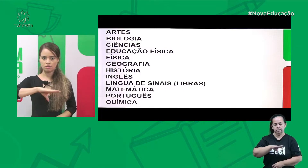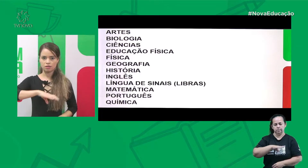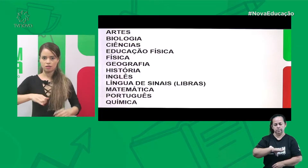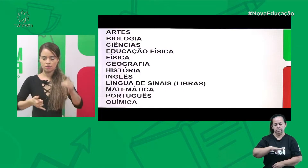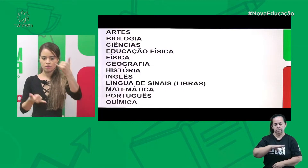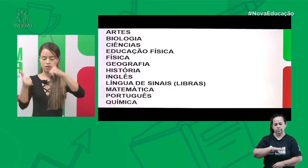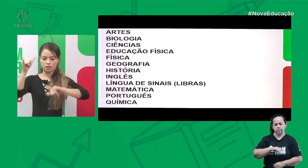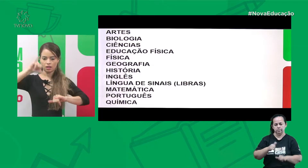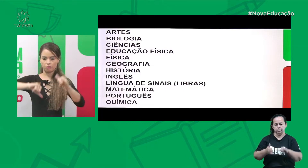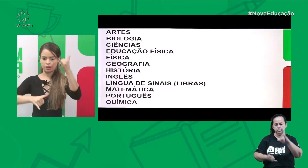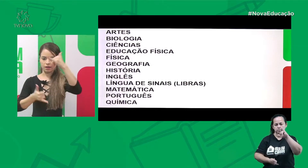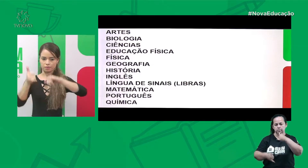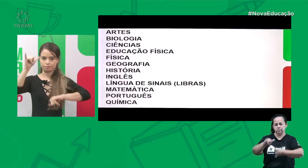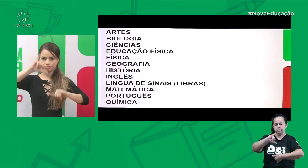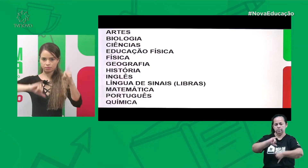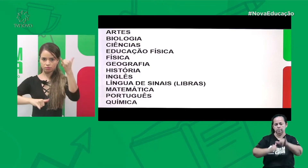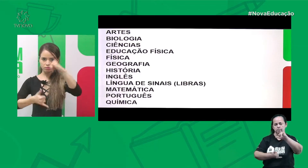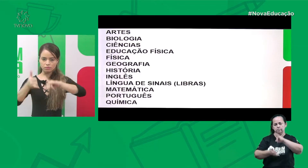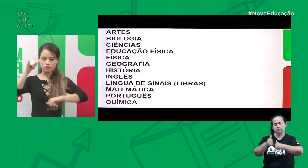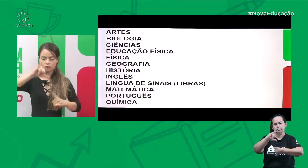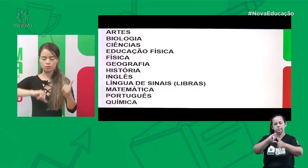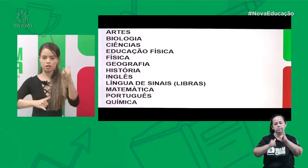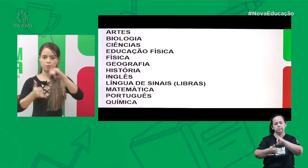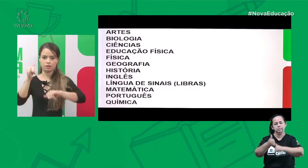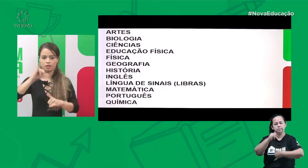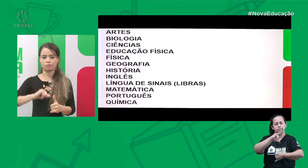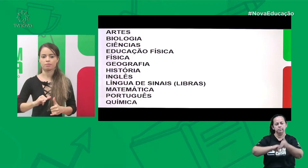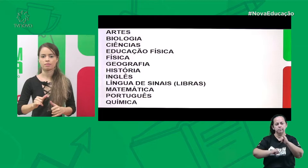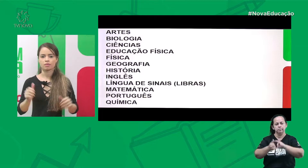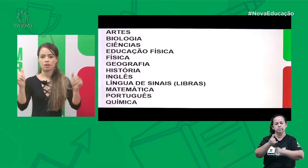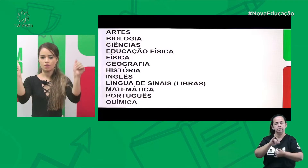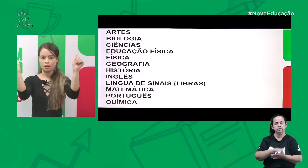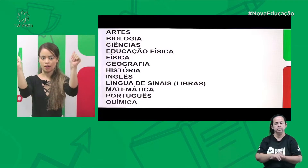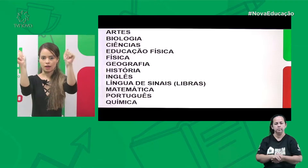português, química. Vamos repetir.